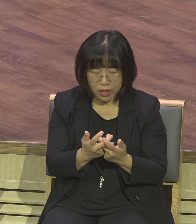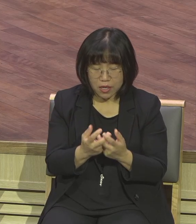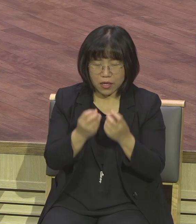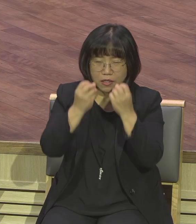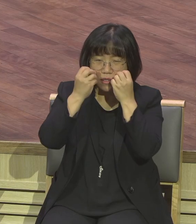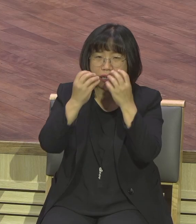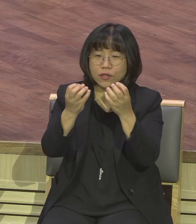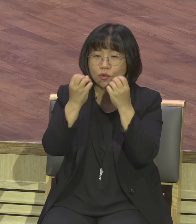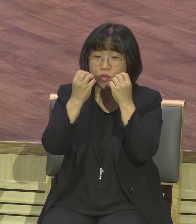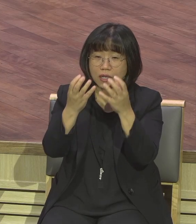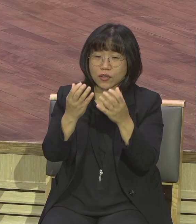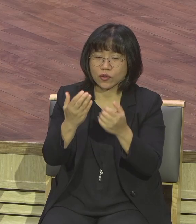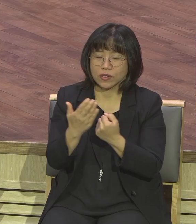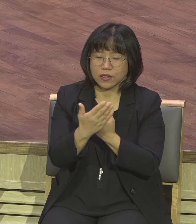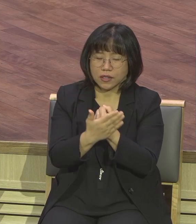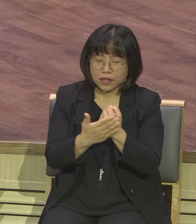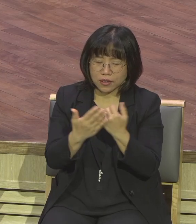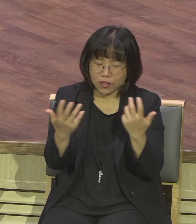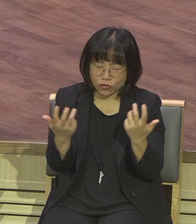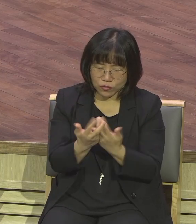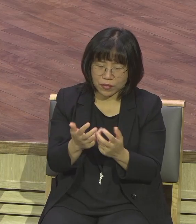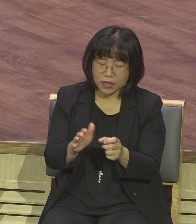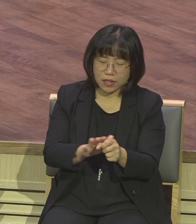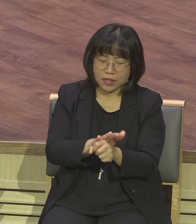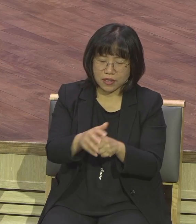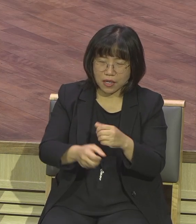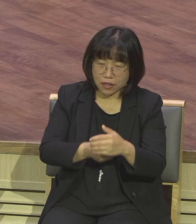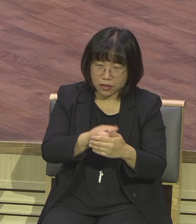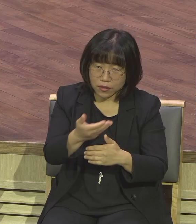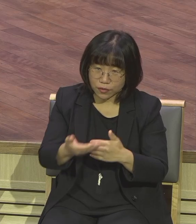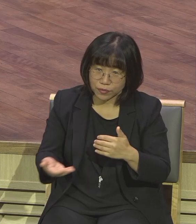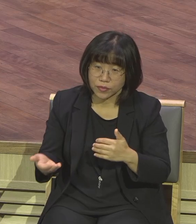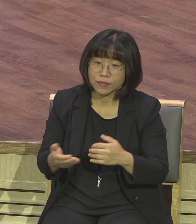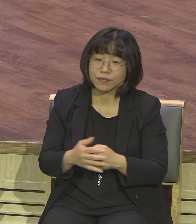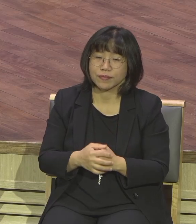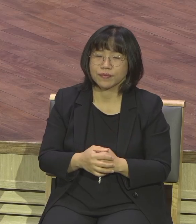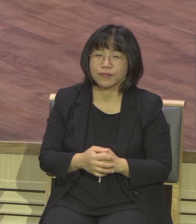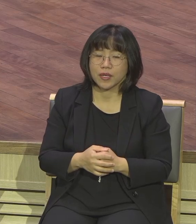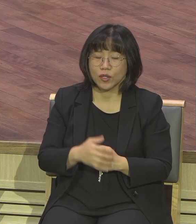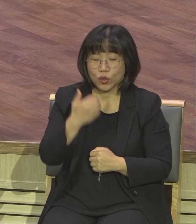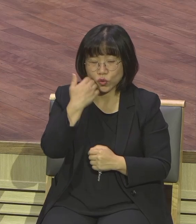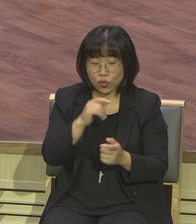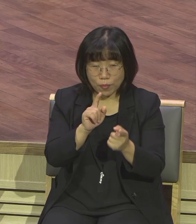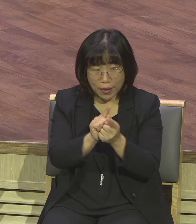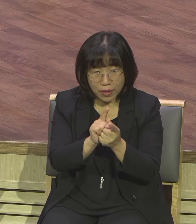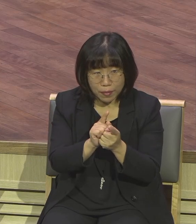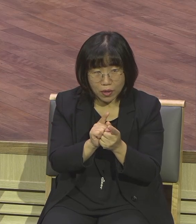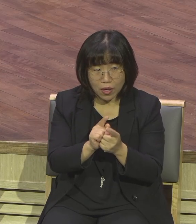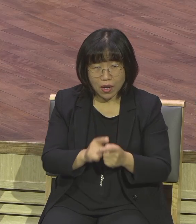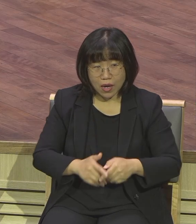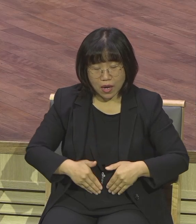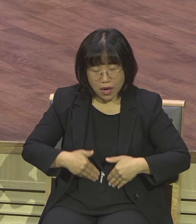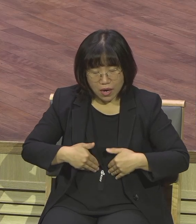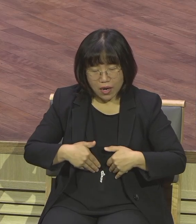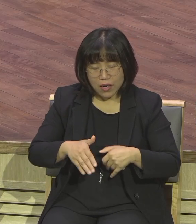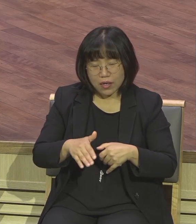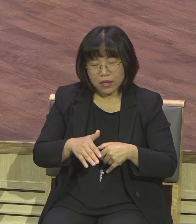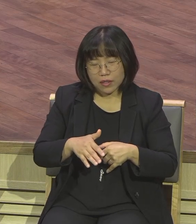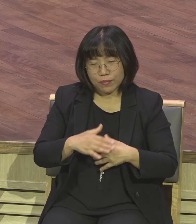새로운 은혜가 막 넘칠 텐데 사랑이 넘치고 어? 만날수록 따뜻하고 만날수록 편안하고.